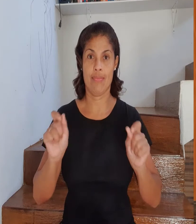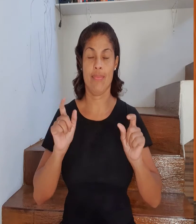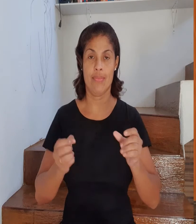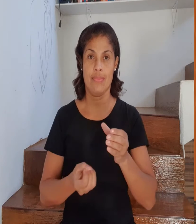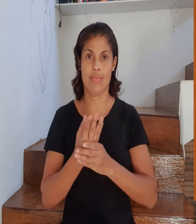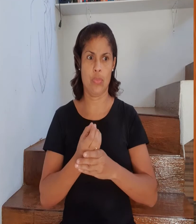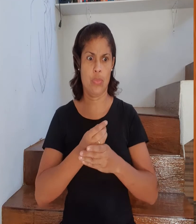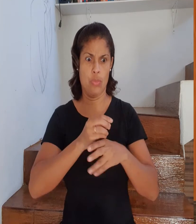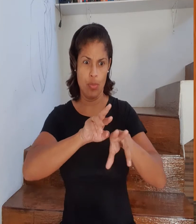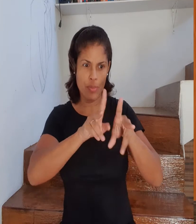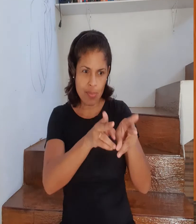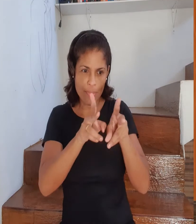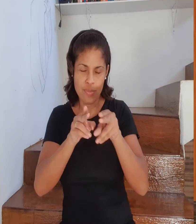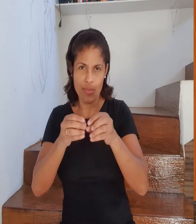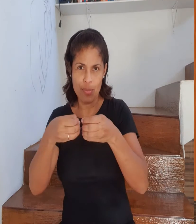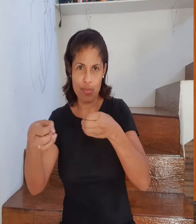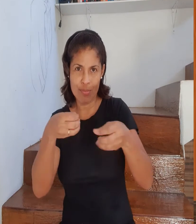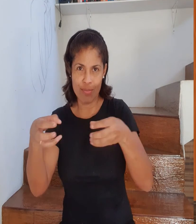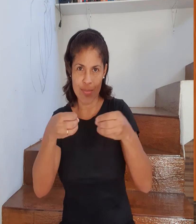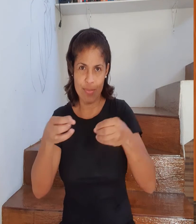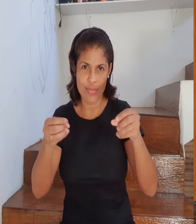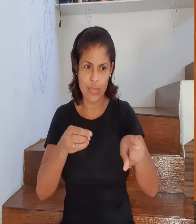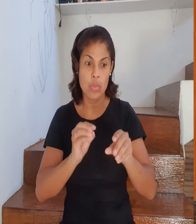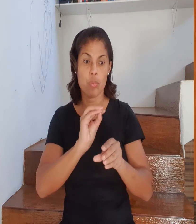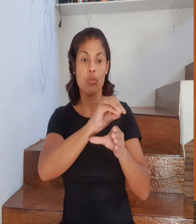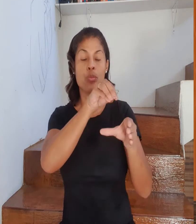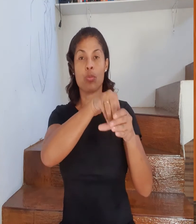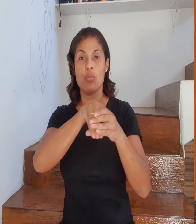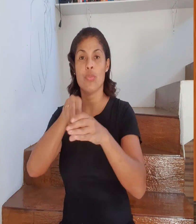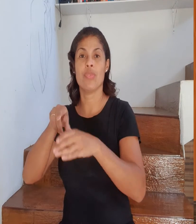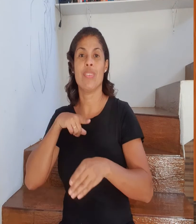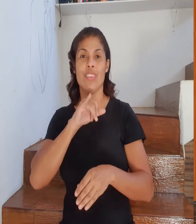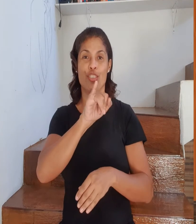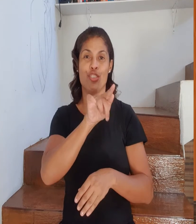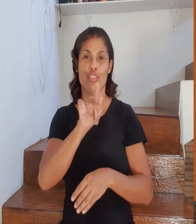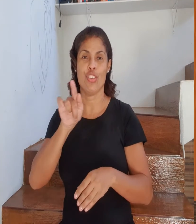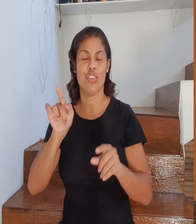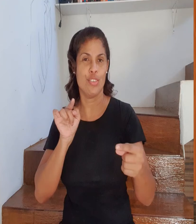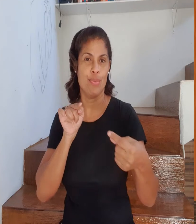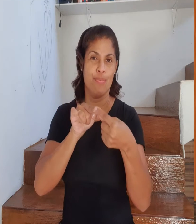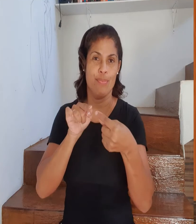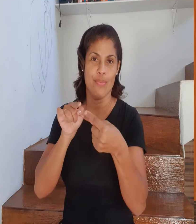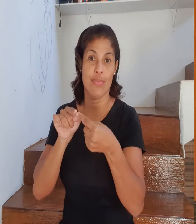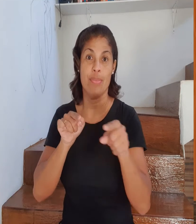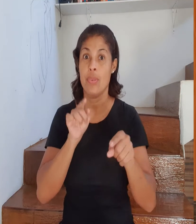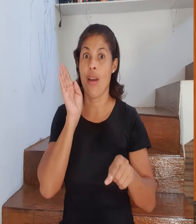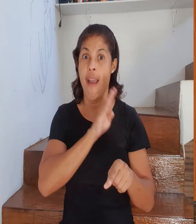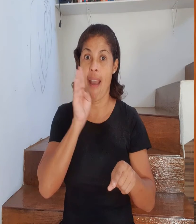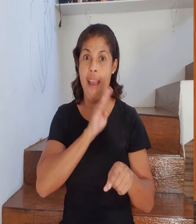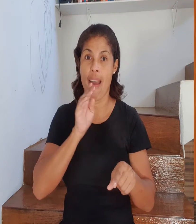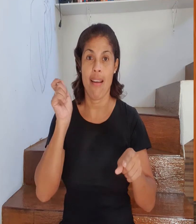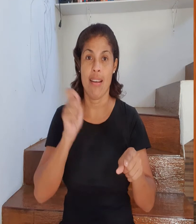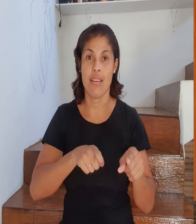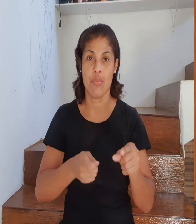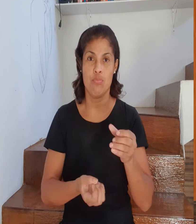e formaram clones que já detêm informação necessária para produzir IgG específica contra o patógeno,